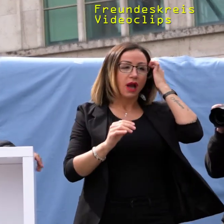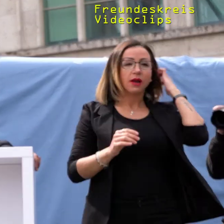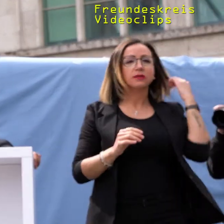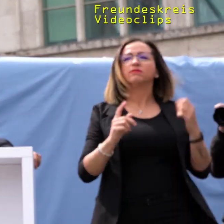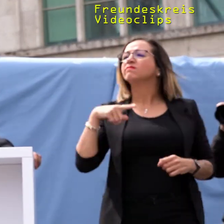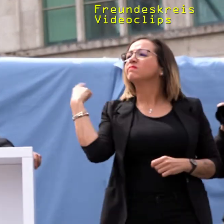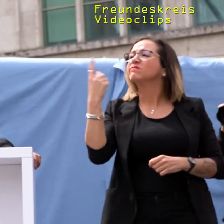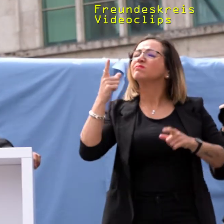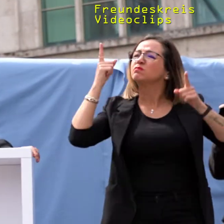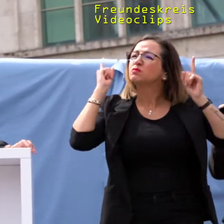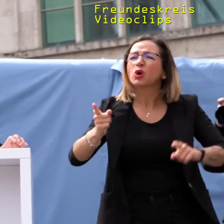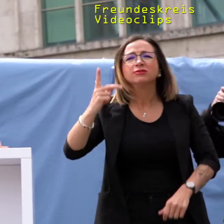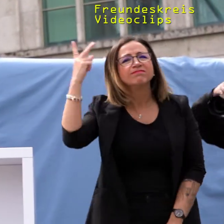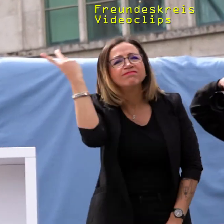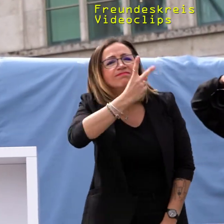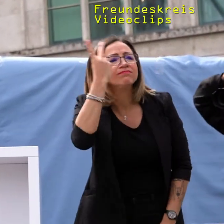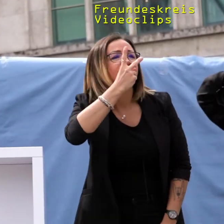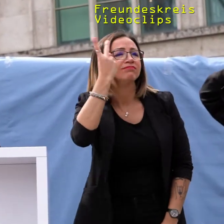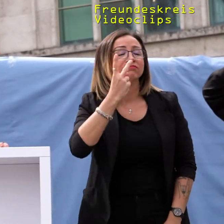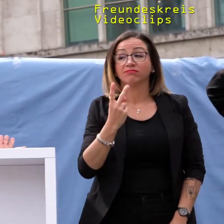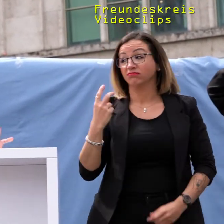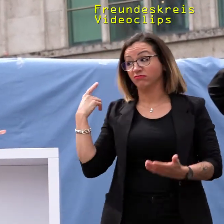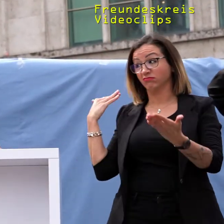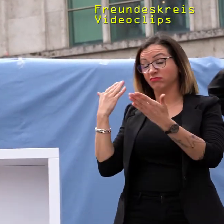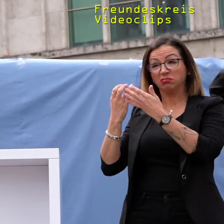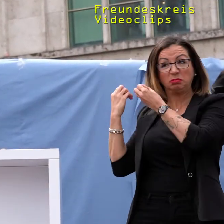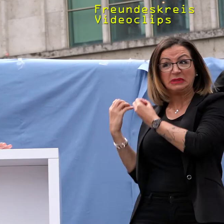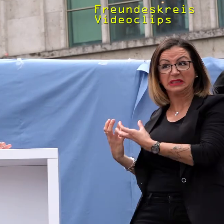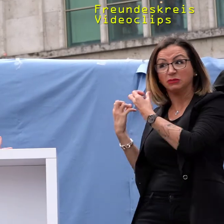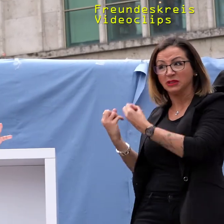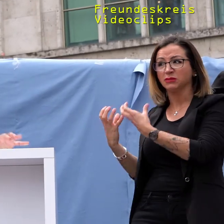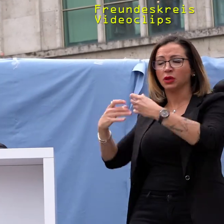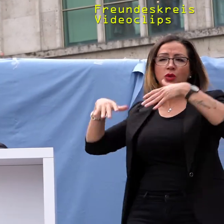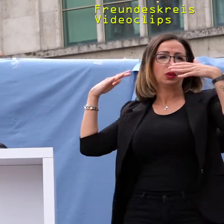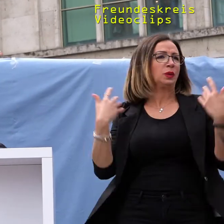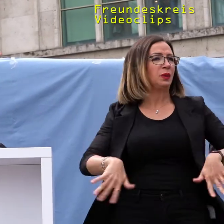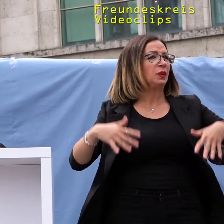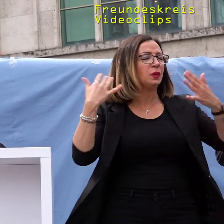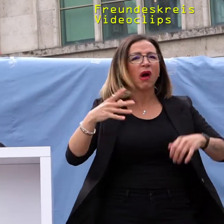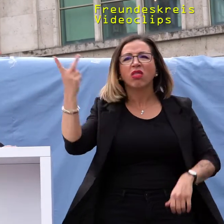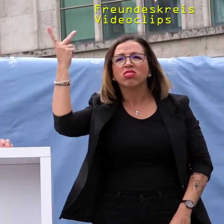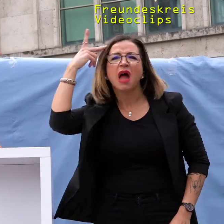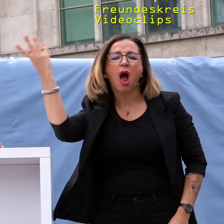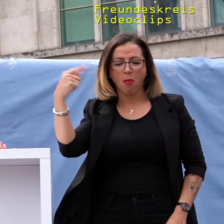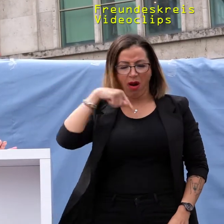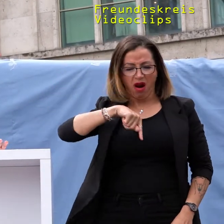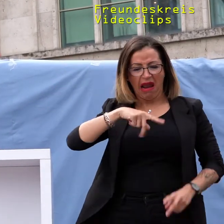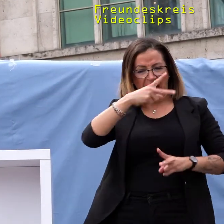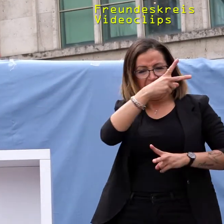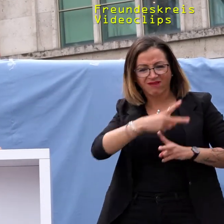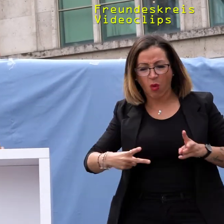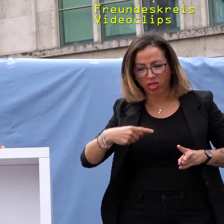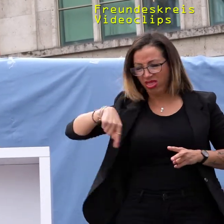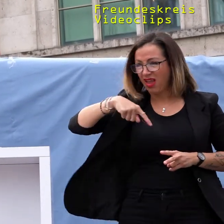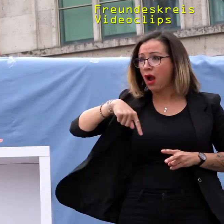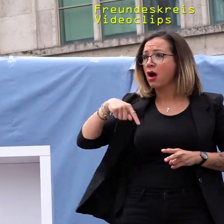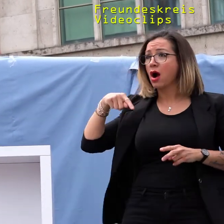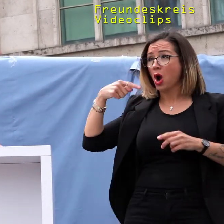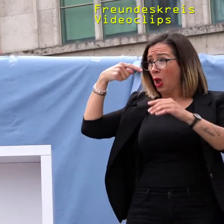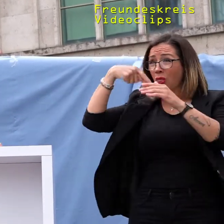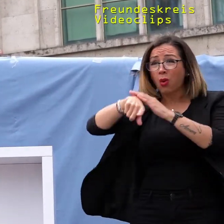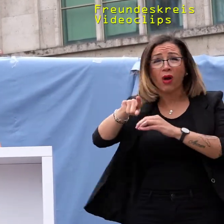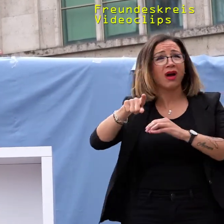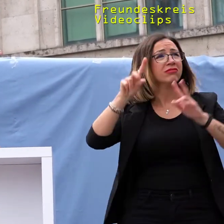Wir müssen verstehen, dass die aktuellen Geschehnisse und die einhergehenden Wunden und Traumata nicht das Resultat eines kaputten, sondern eines